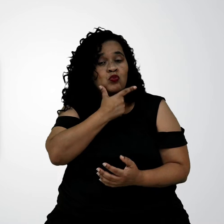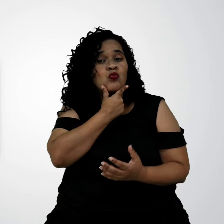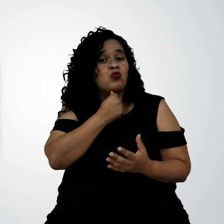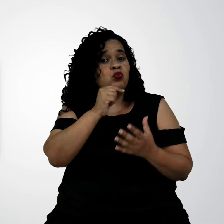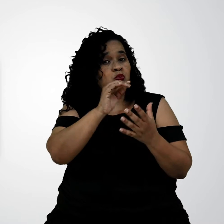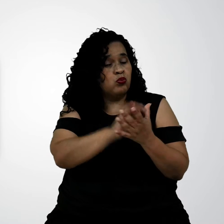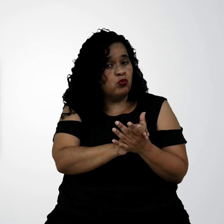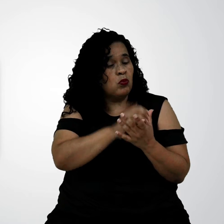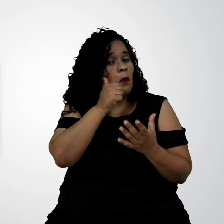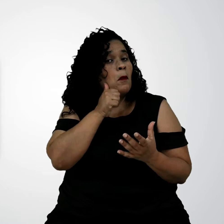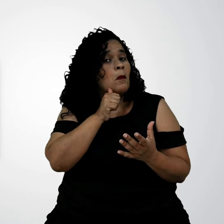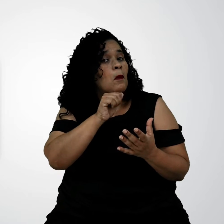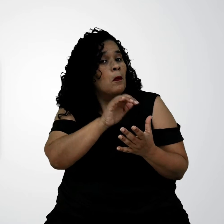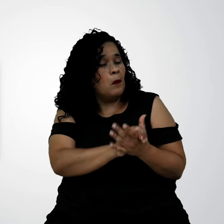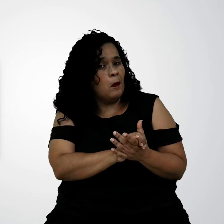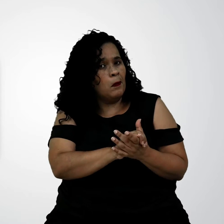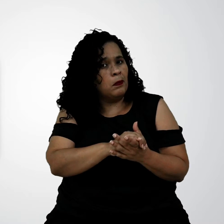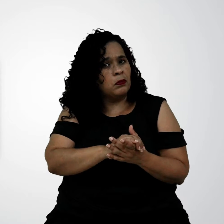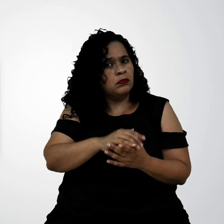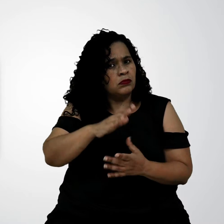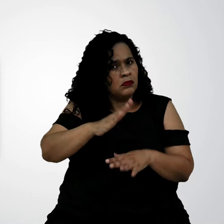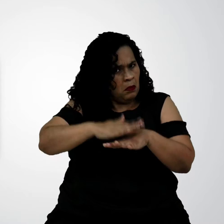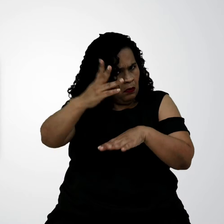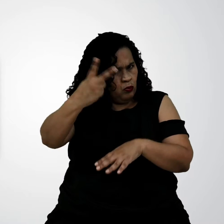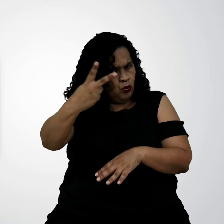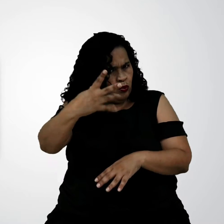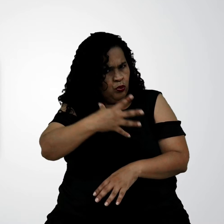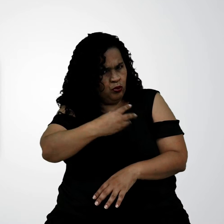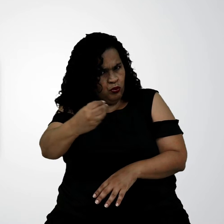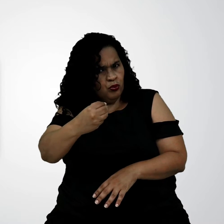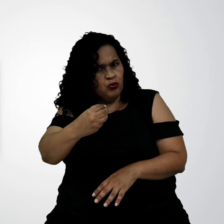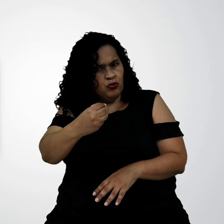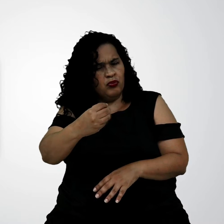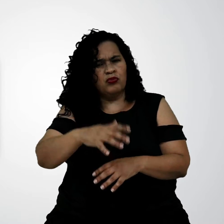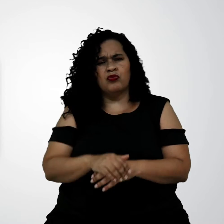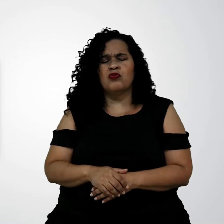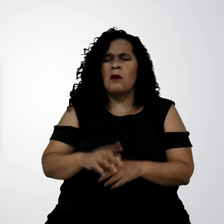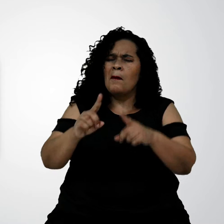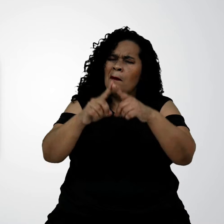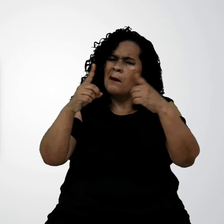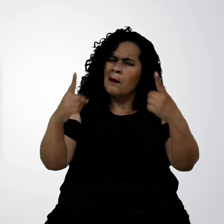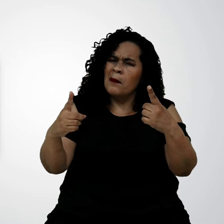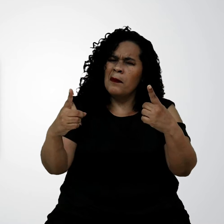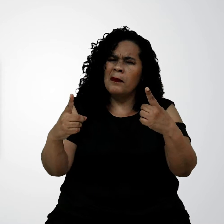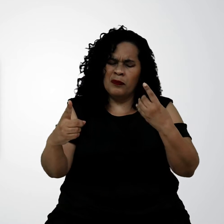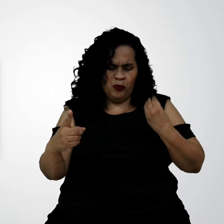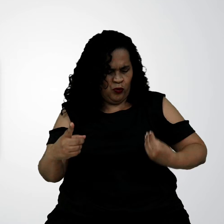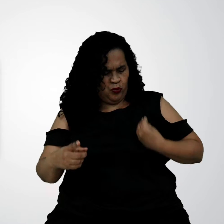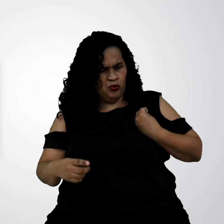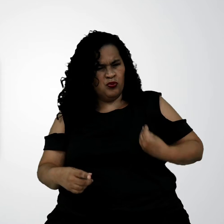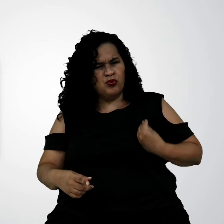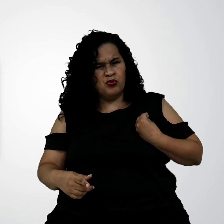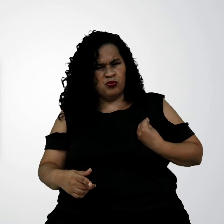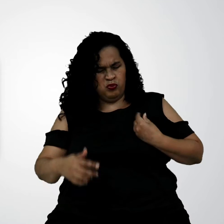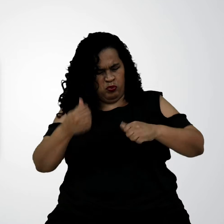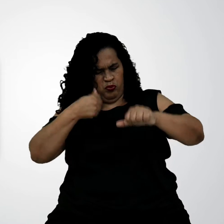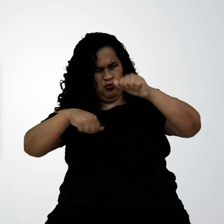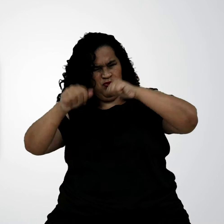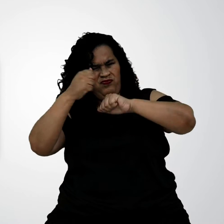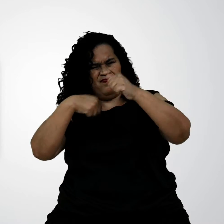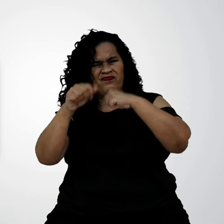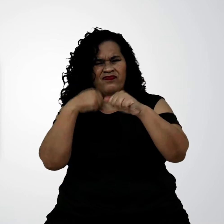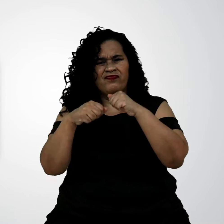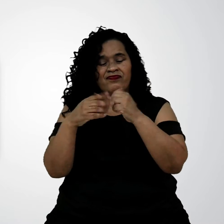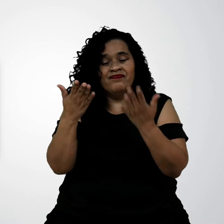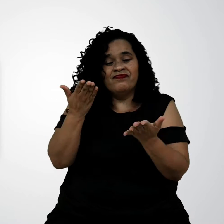2 filhos. Eles tinham as suas finanças, no ponto de vista deles,